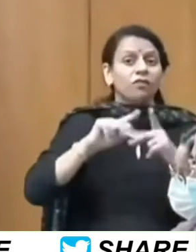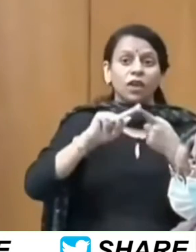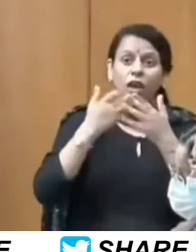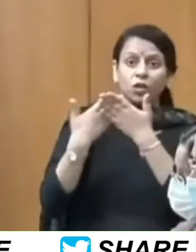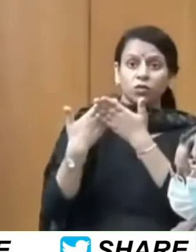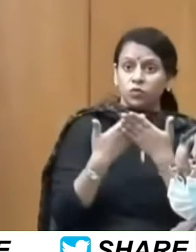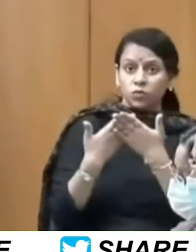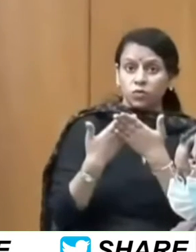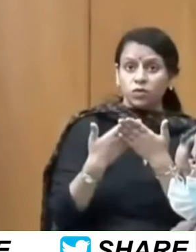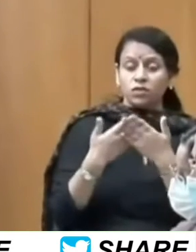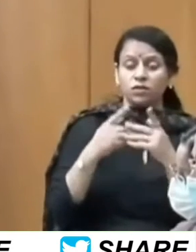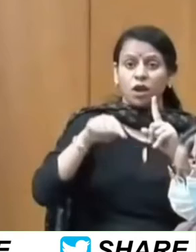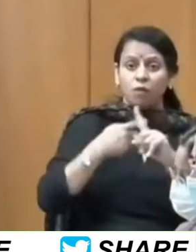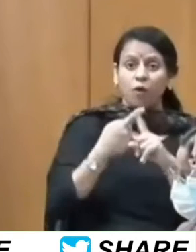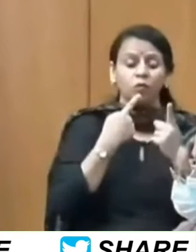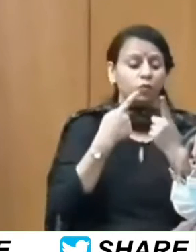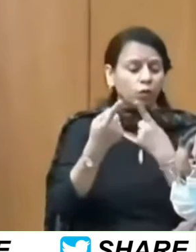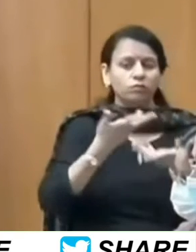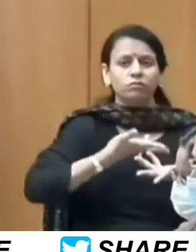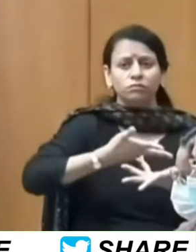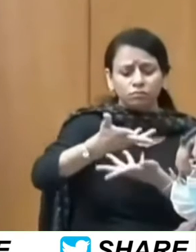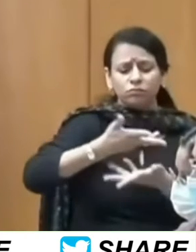में भारत में चर्चा करते हैं,